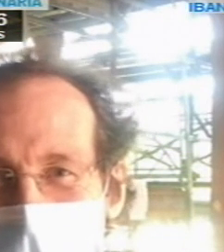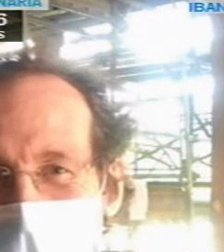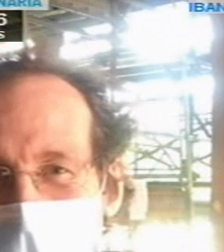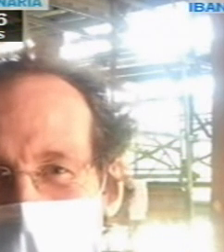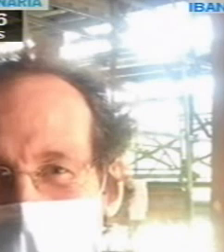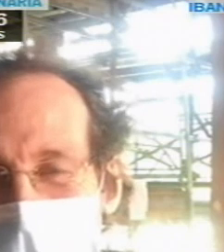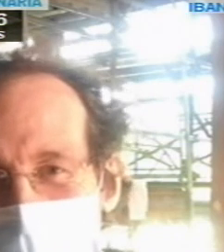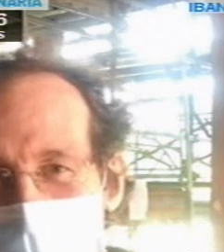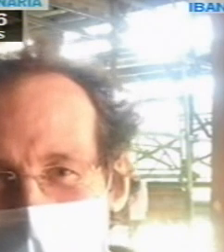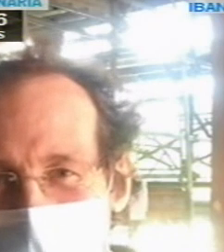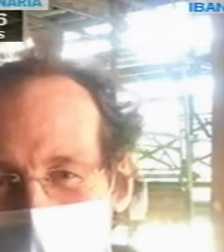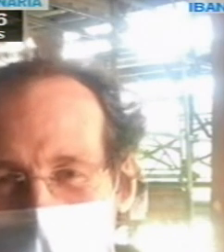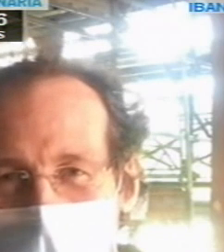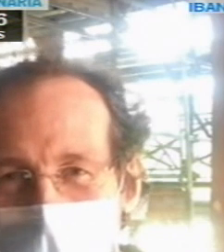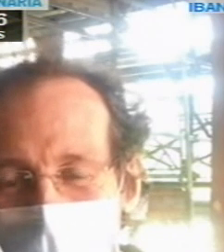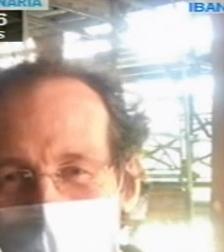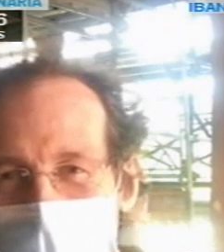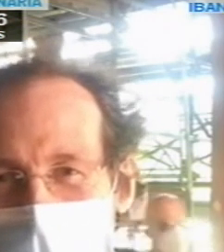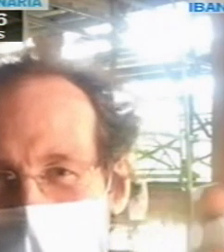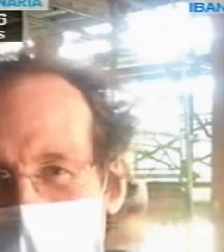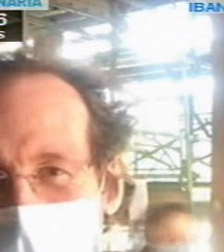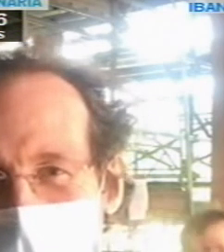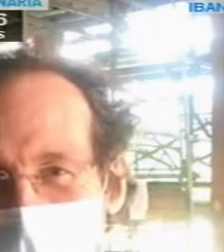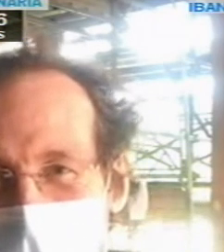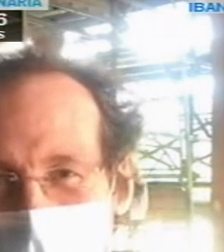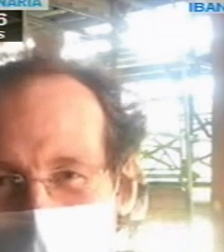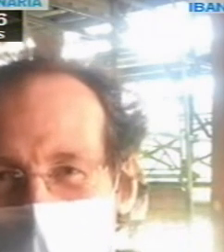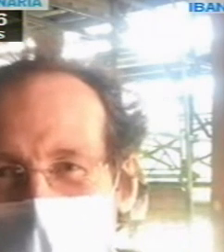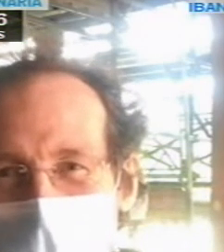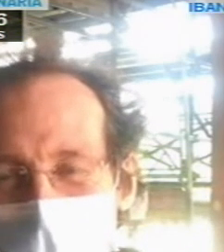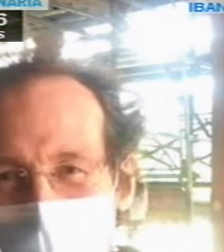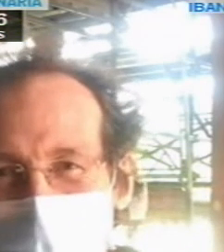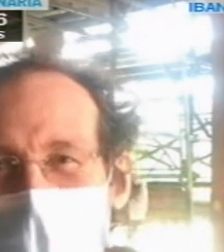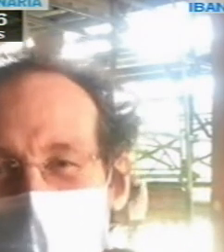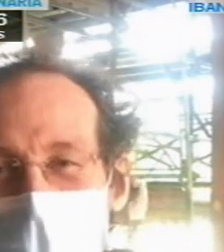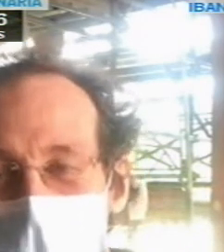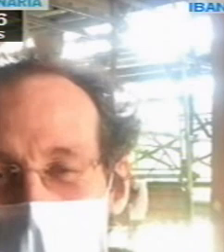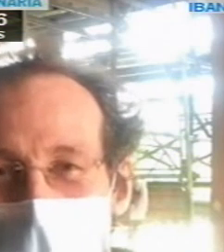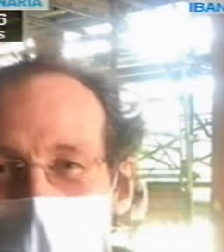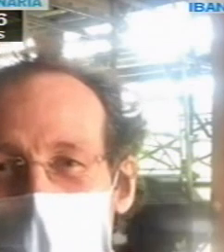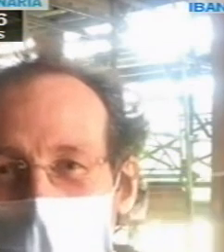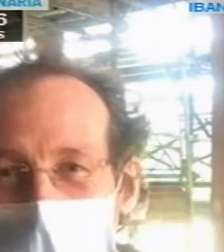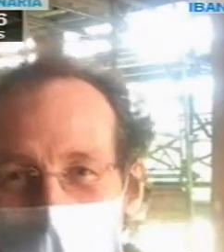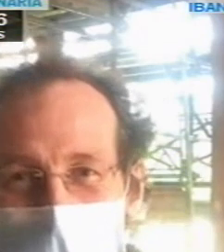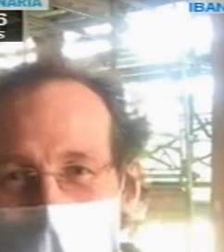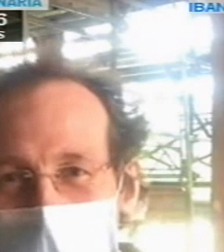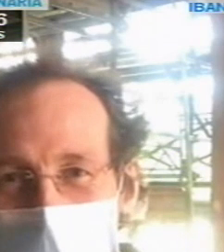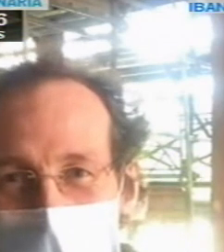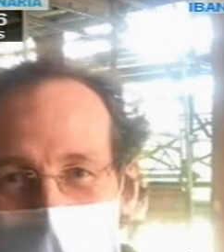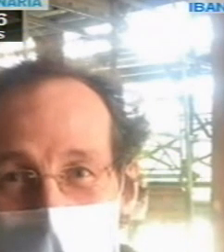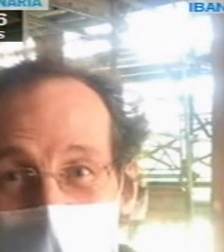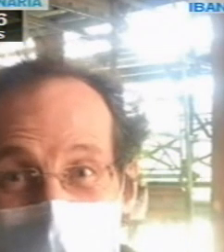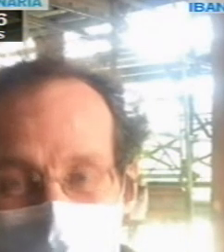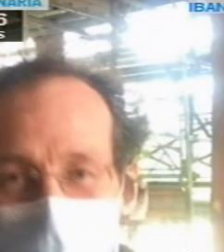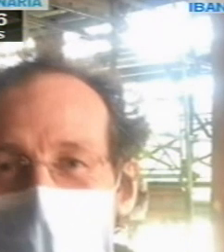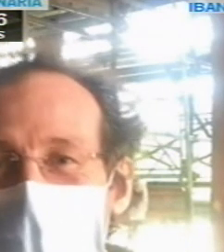legno o diciamo qualcosa di più duraturo e pesante come la pietra. Direi che insomma